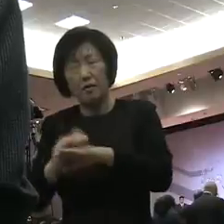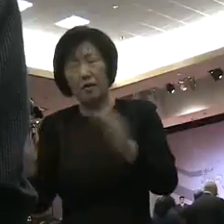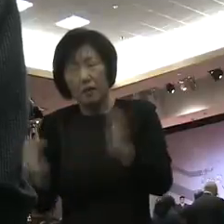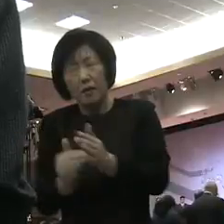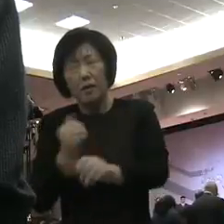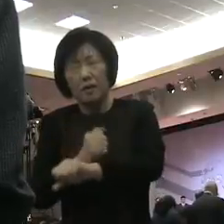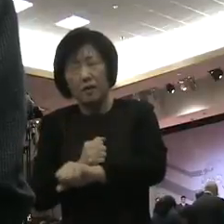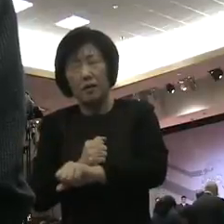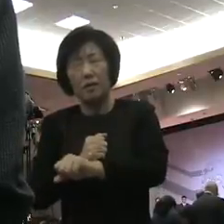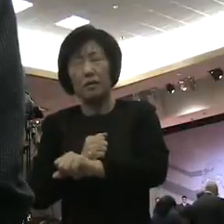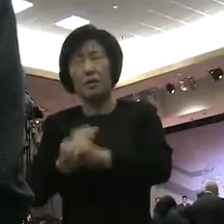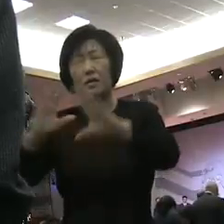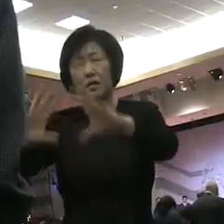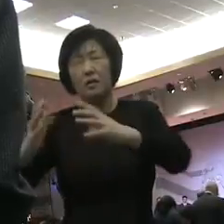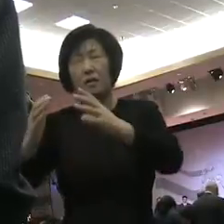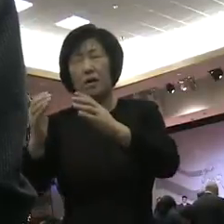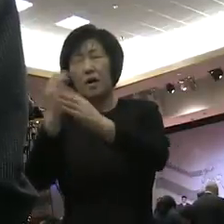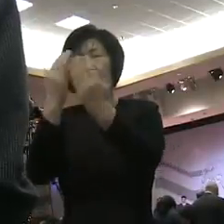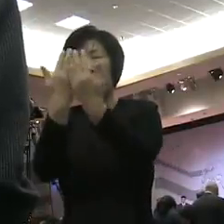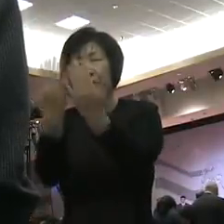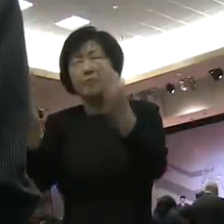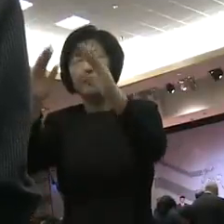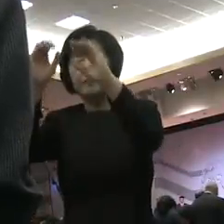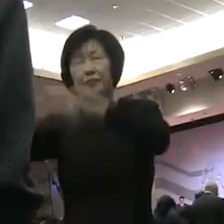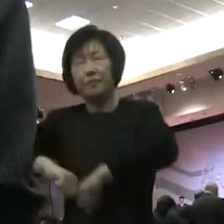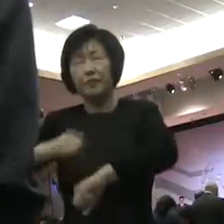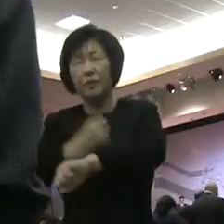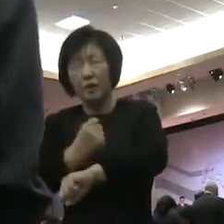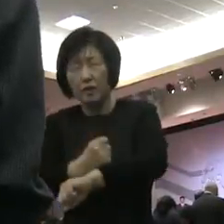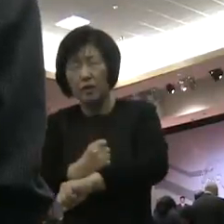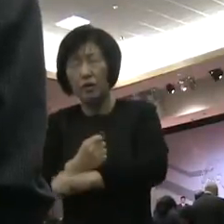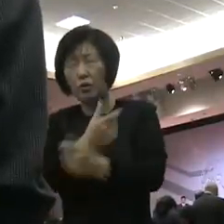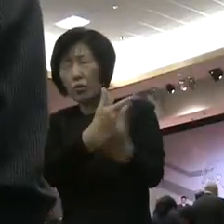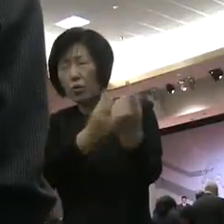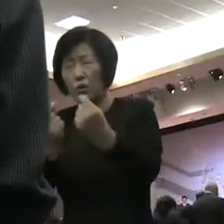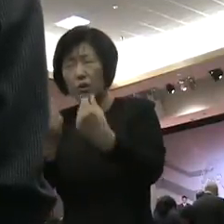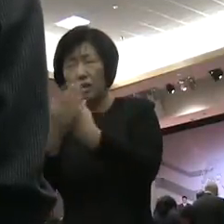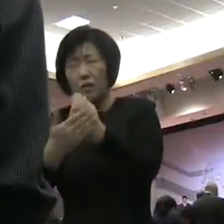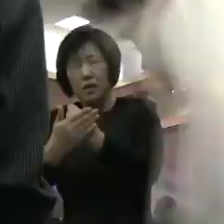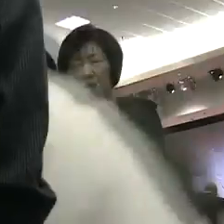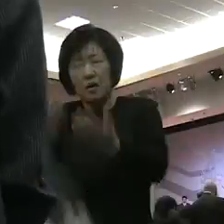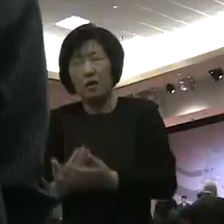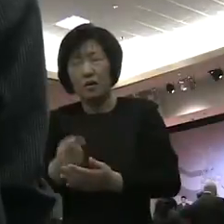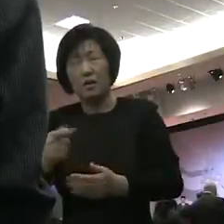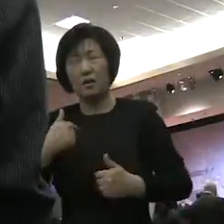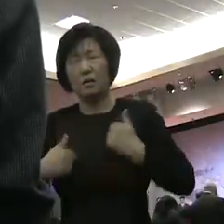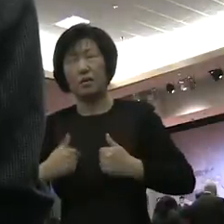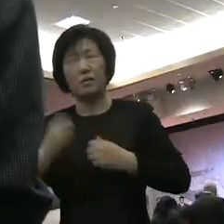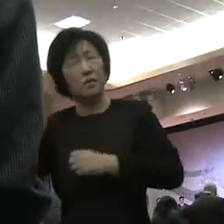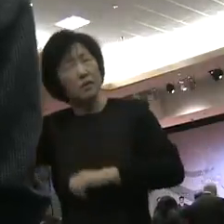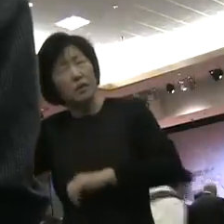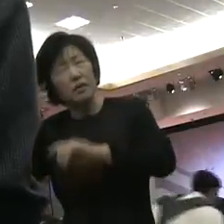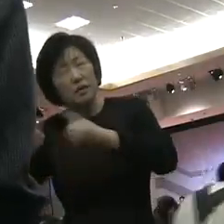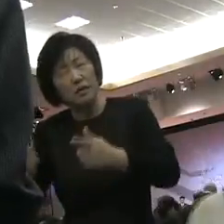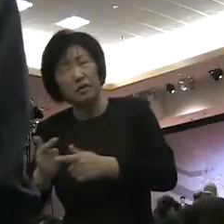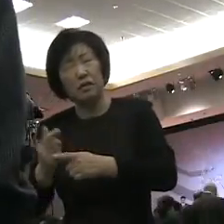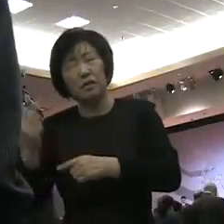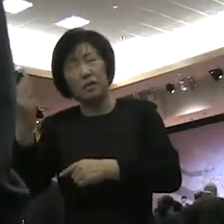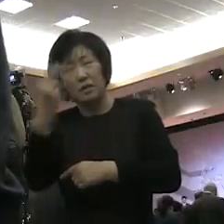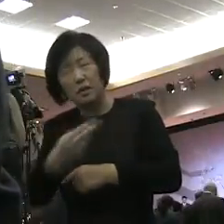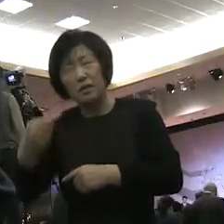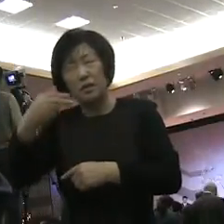간의 벽을 허물고 우리 모두가 한자리에서 동일한 은혜를 받아 기도하게 하신 그 기쁨을 잊지 않고 2007년에도 그